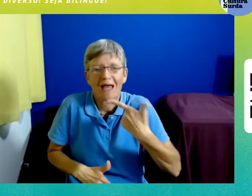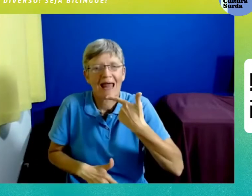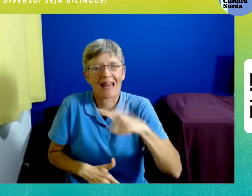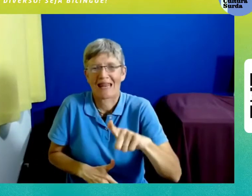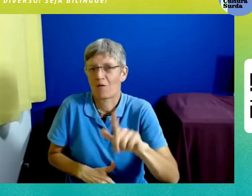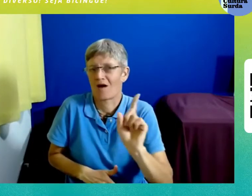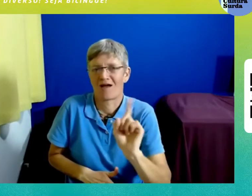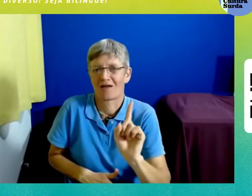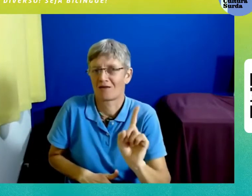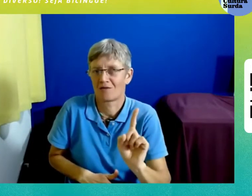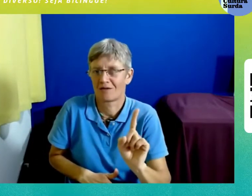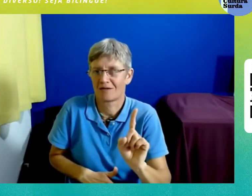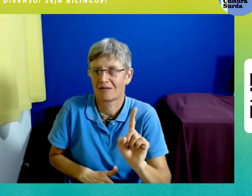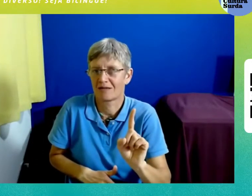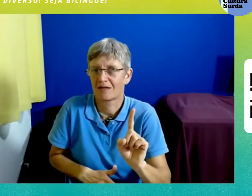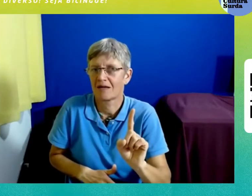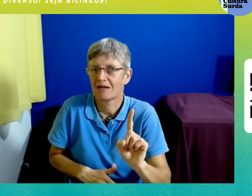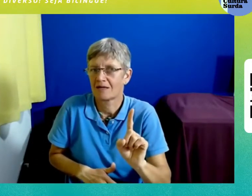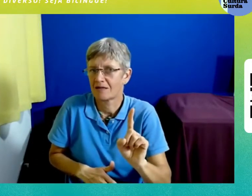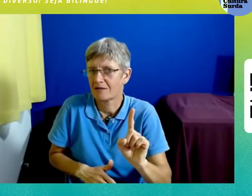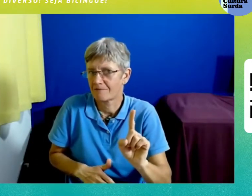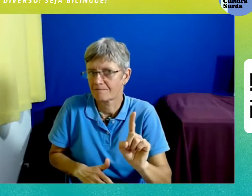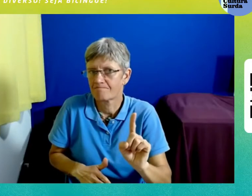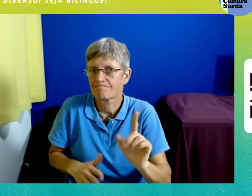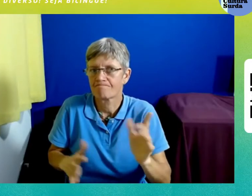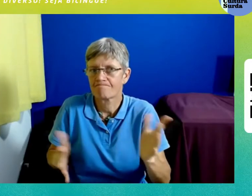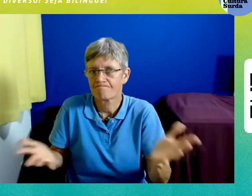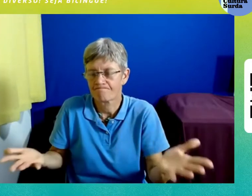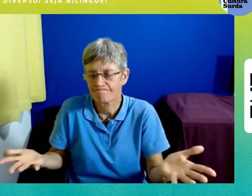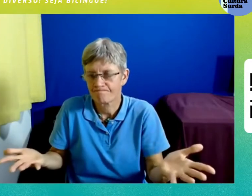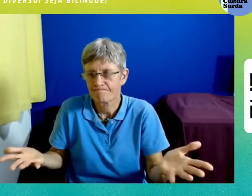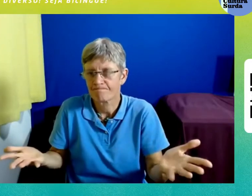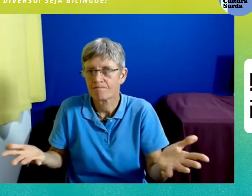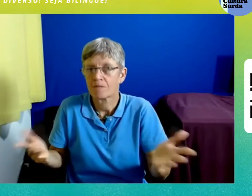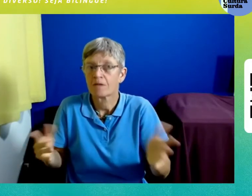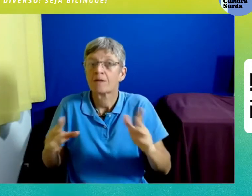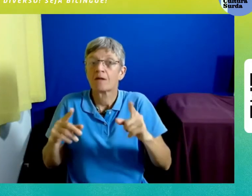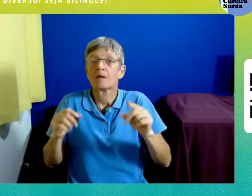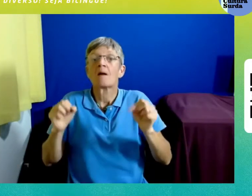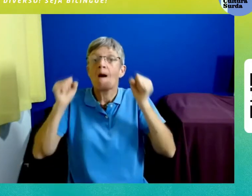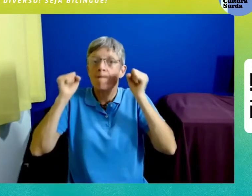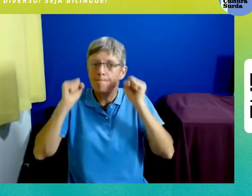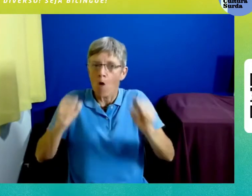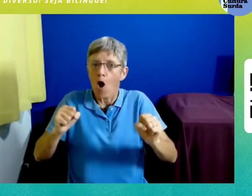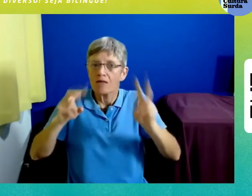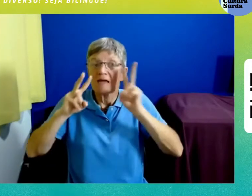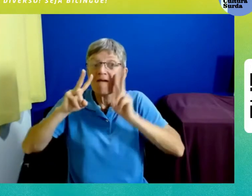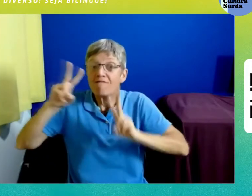às vezes, não necessariamente ela é o uso da língua de sinais.